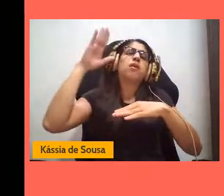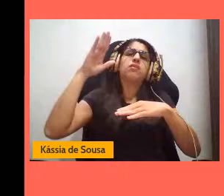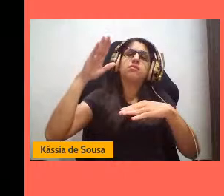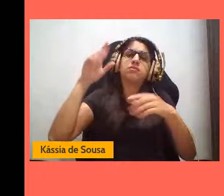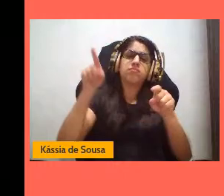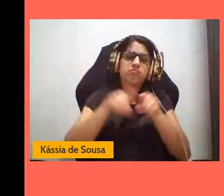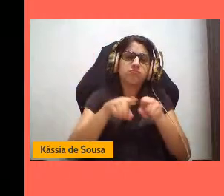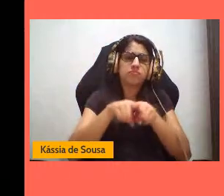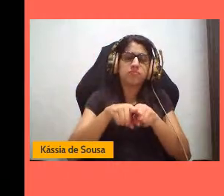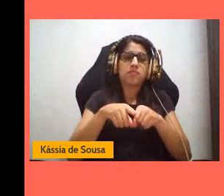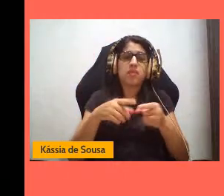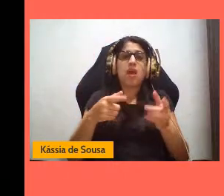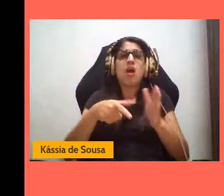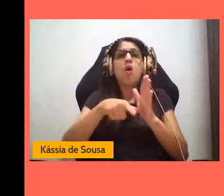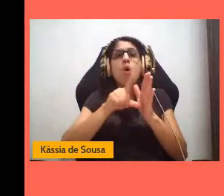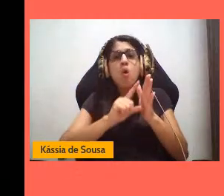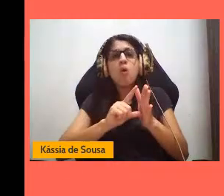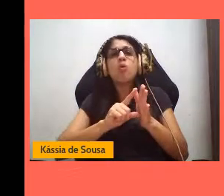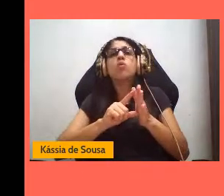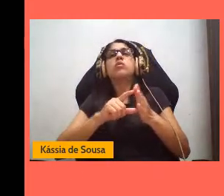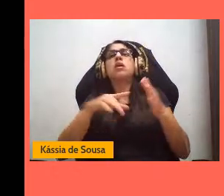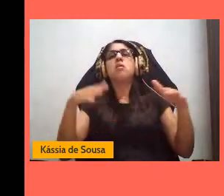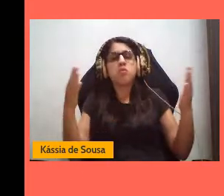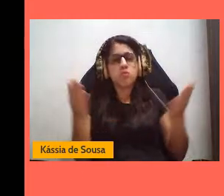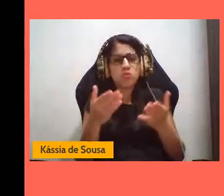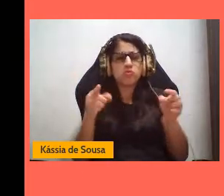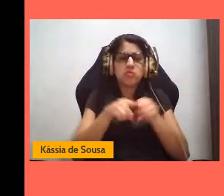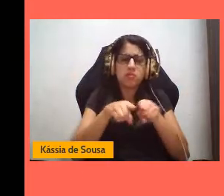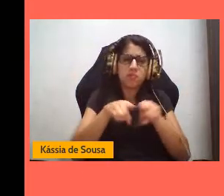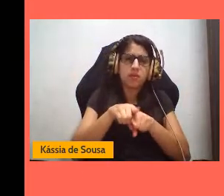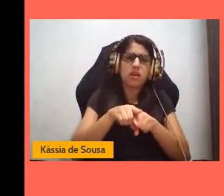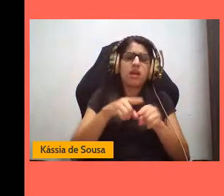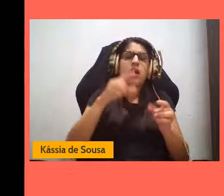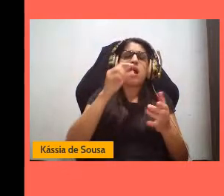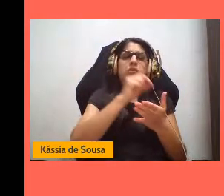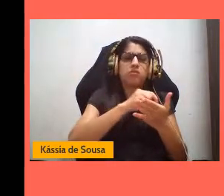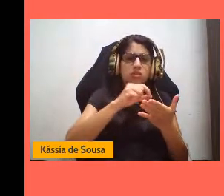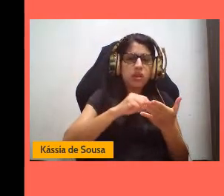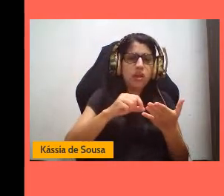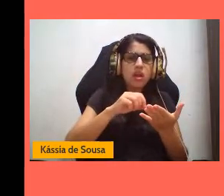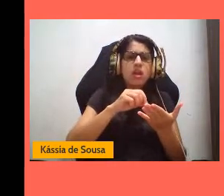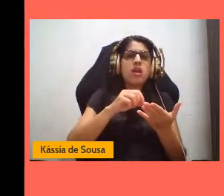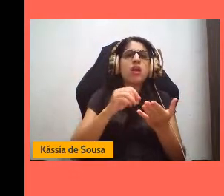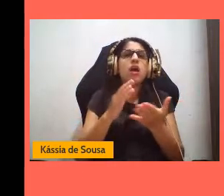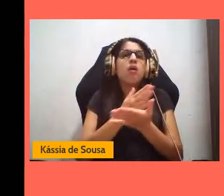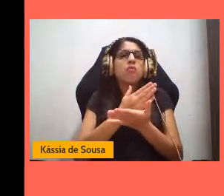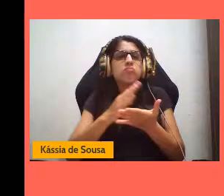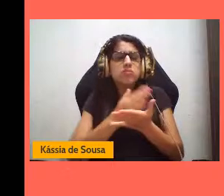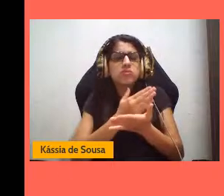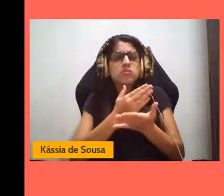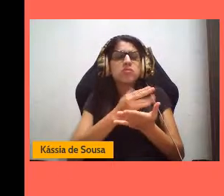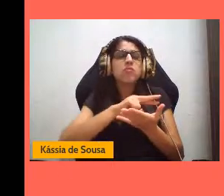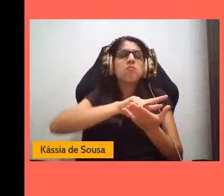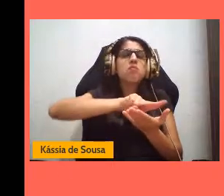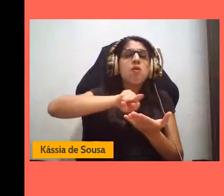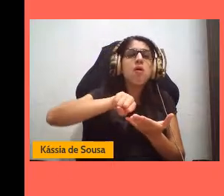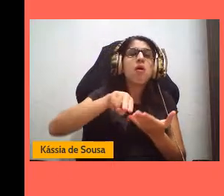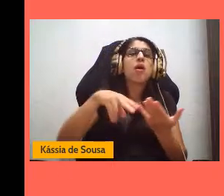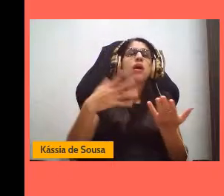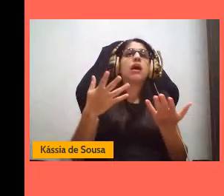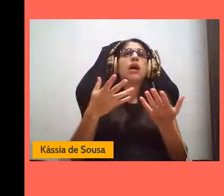Hoje, eu vim anotando algumas coisas de projetos que não é só da educação do campo, mas